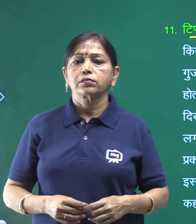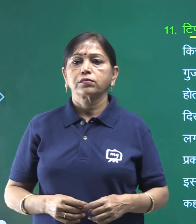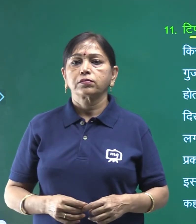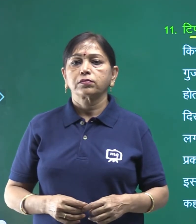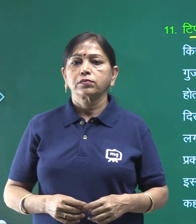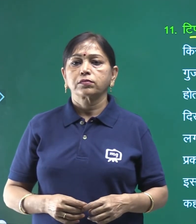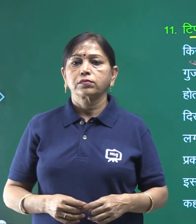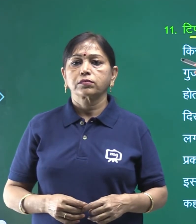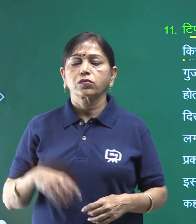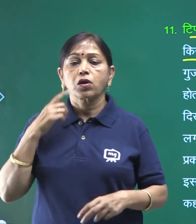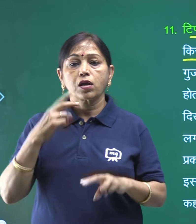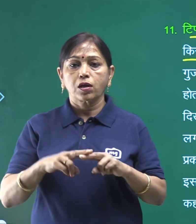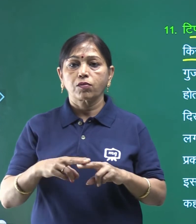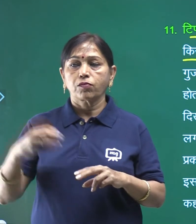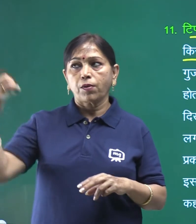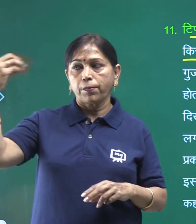जब प्रकाश किसी